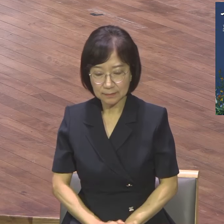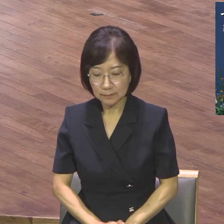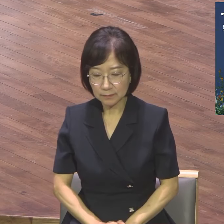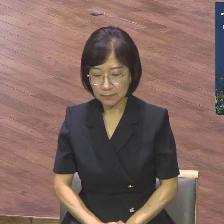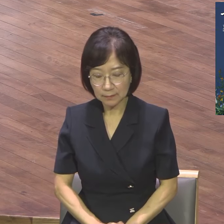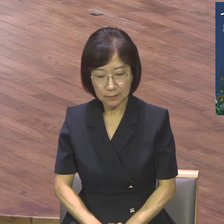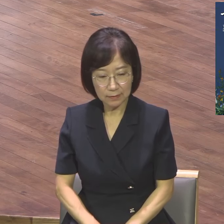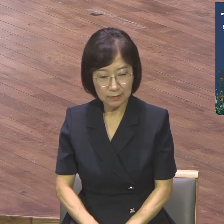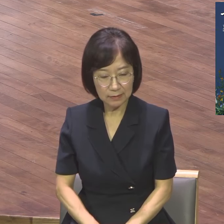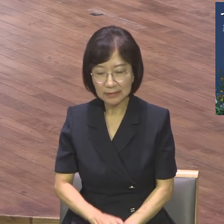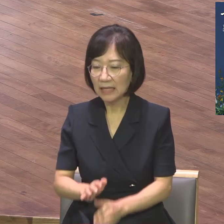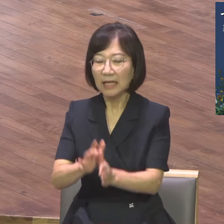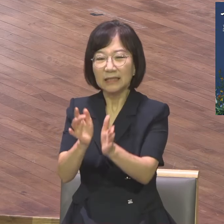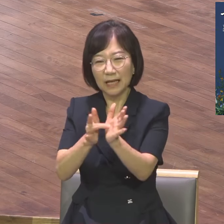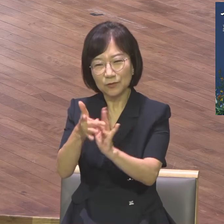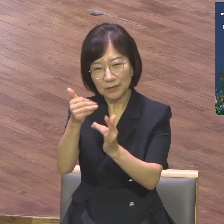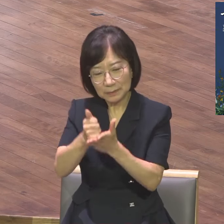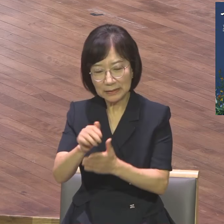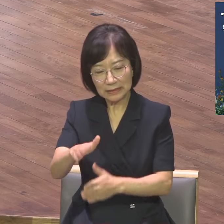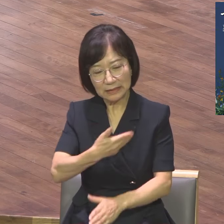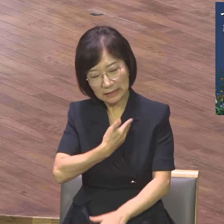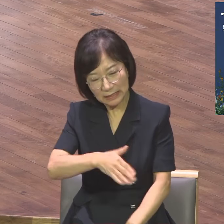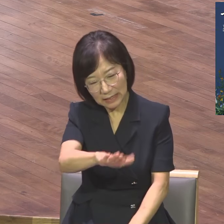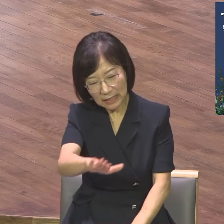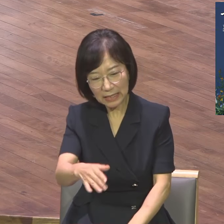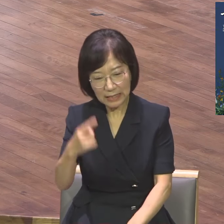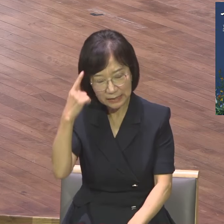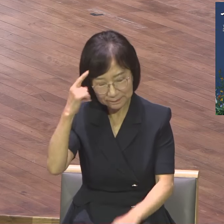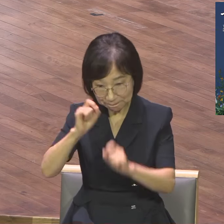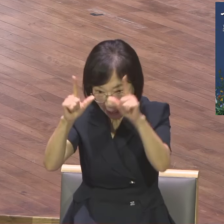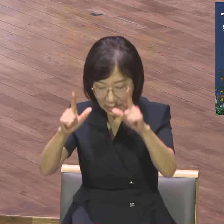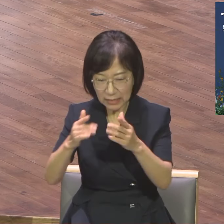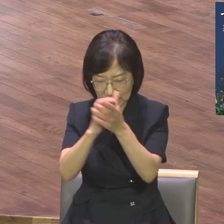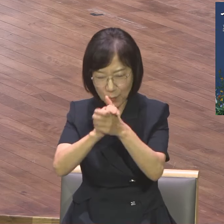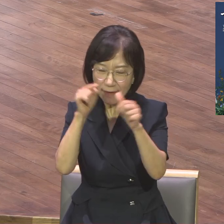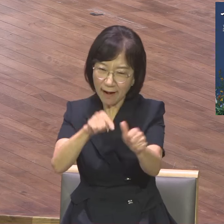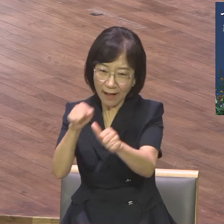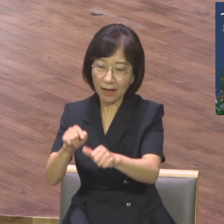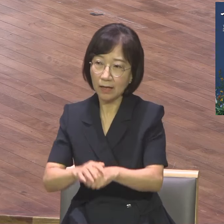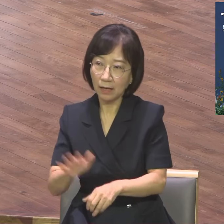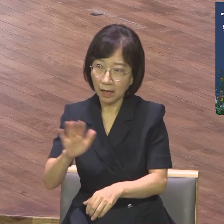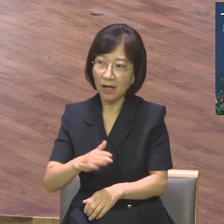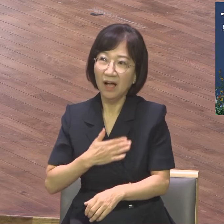예수님께서 그렇게 깨어 기도하라고 했지만은 기도 안 했지요. 계속 잤지요.